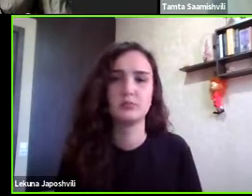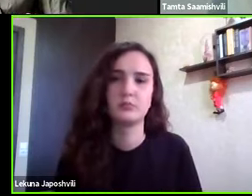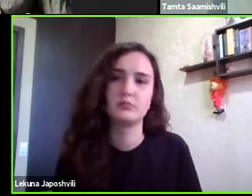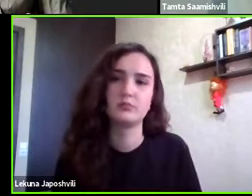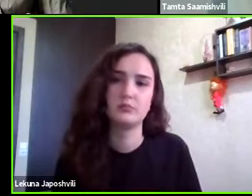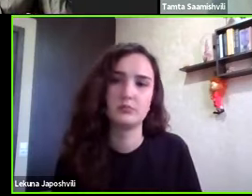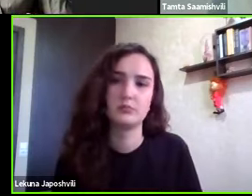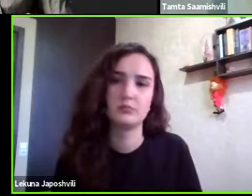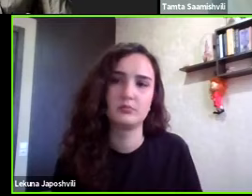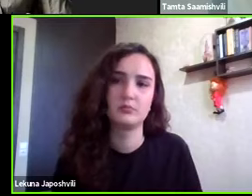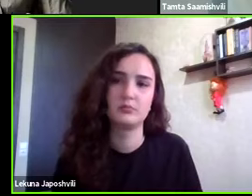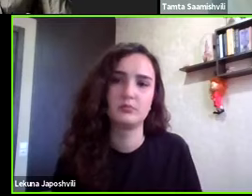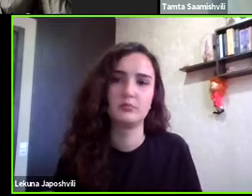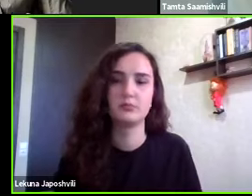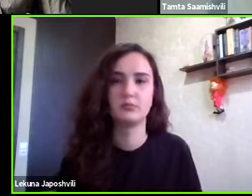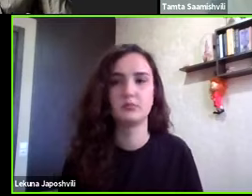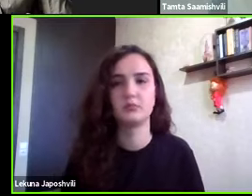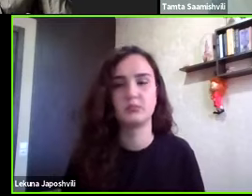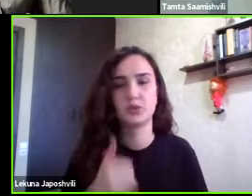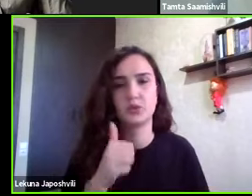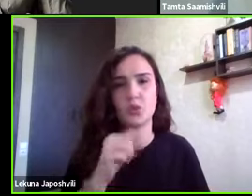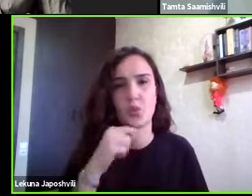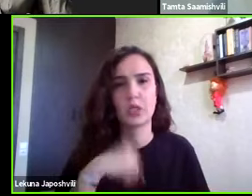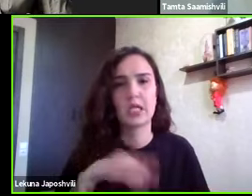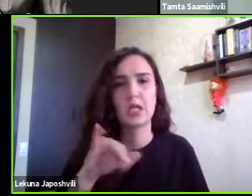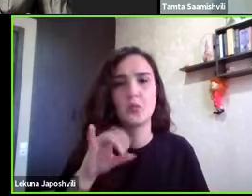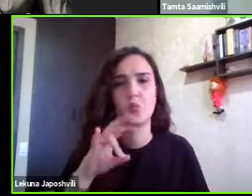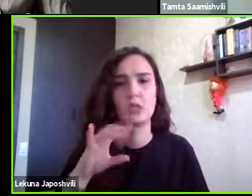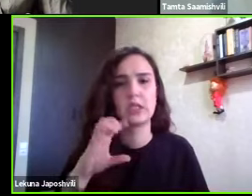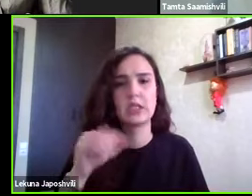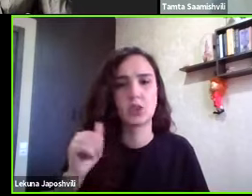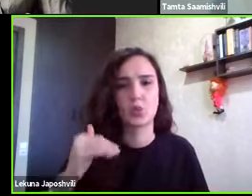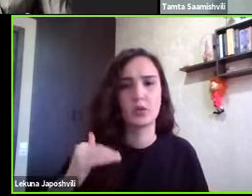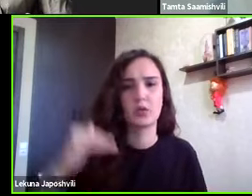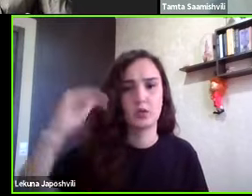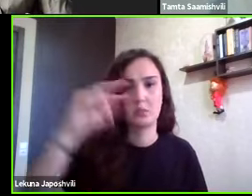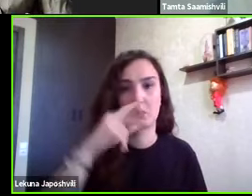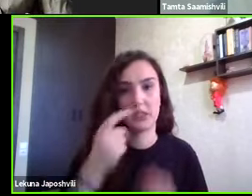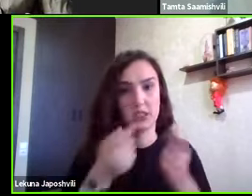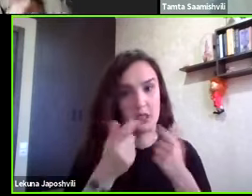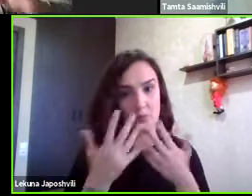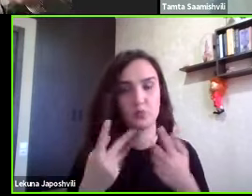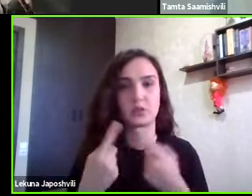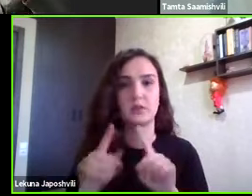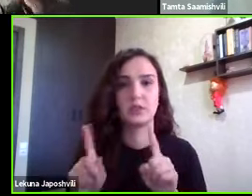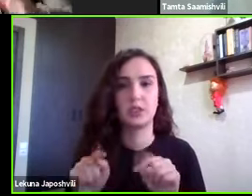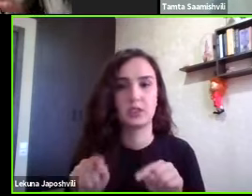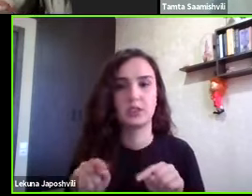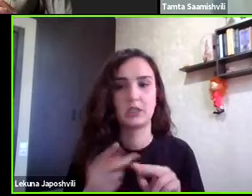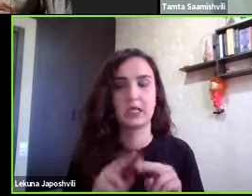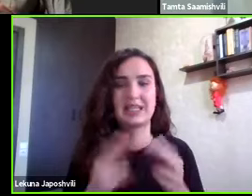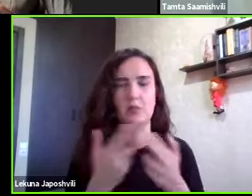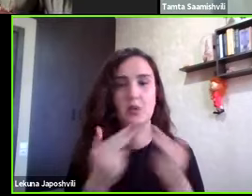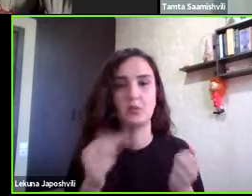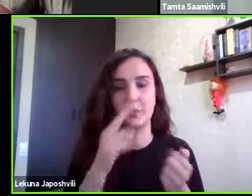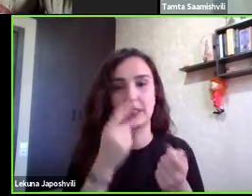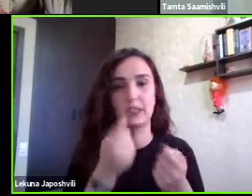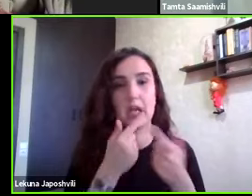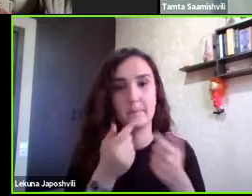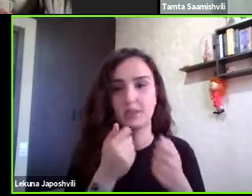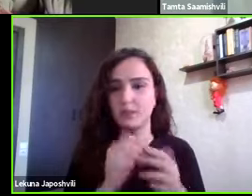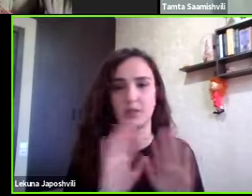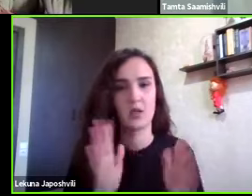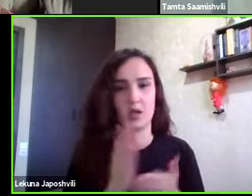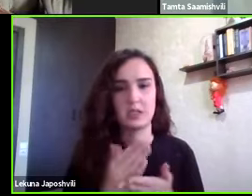ეხა როგორ ვიმახებთ ამ იმუნიტეტს რაღაცა მედიკამენტებით თუ სხვანაირად ხდება? რა თქმა უნდა მედიკამენტებით არ